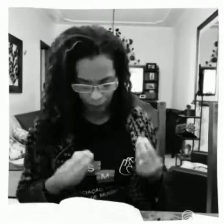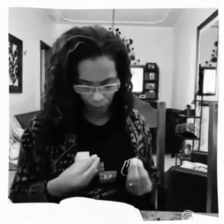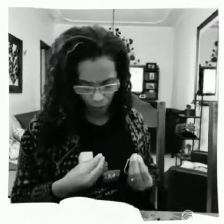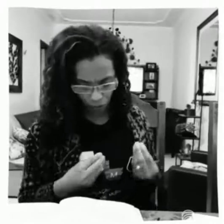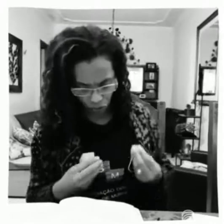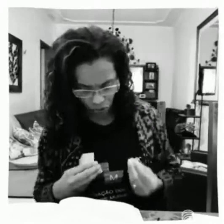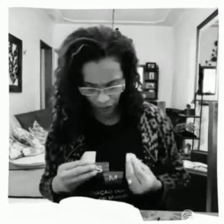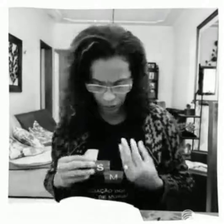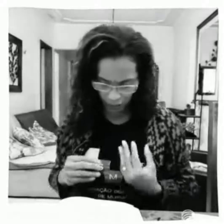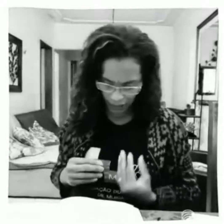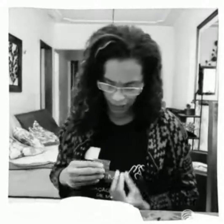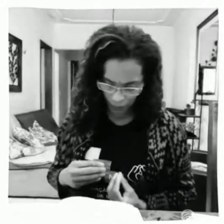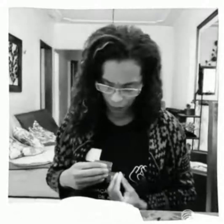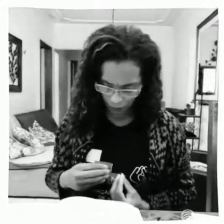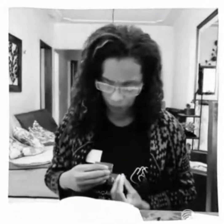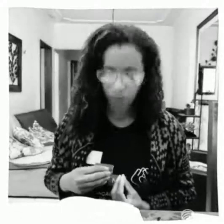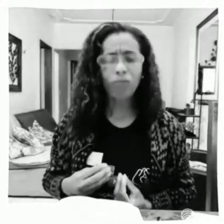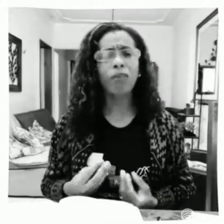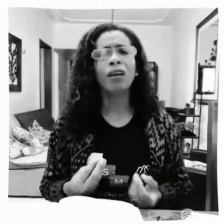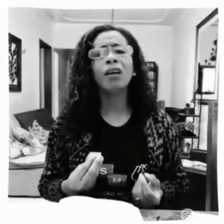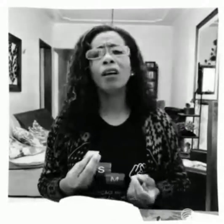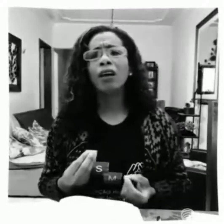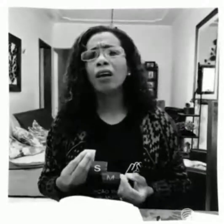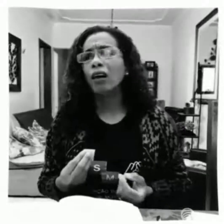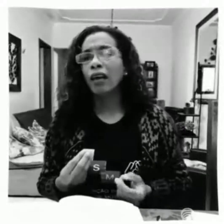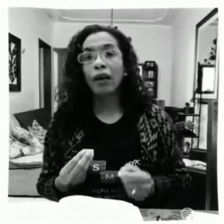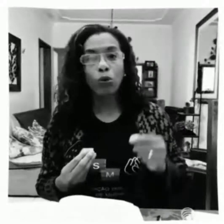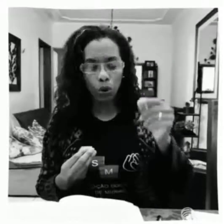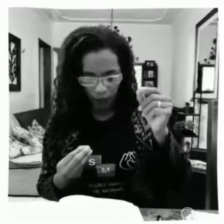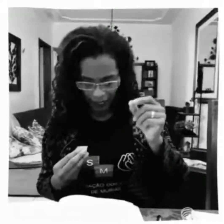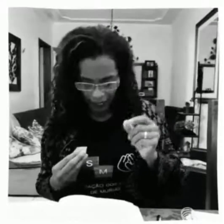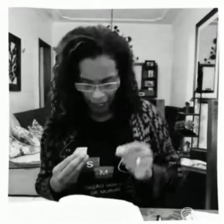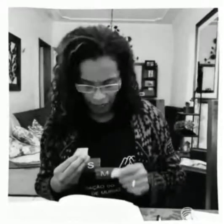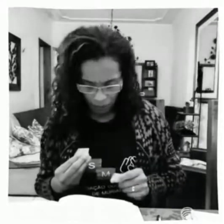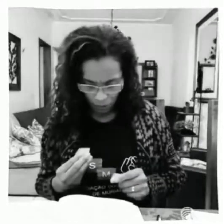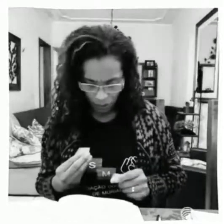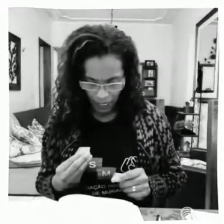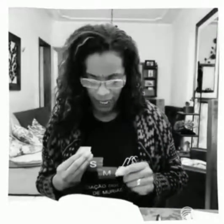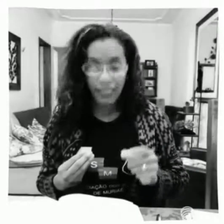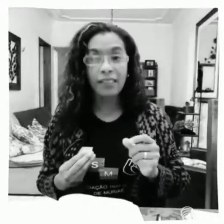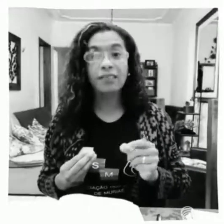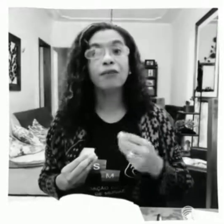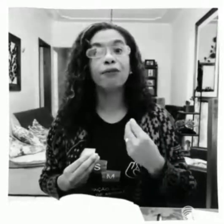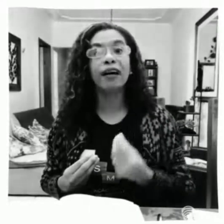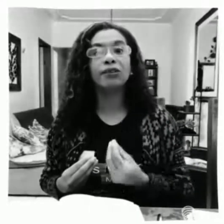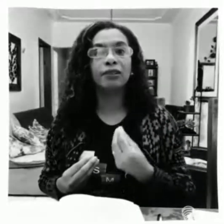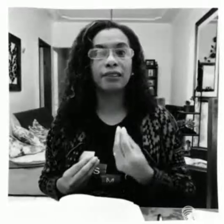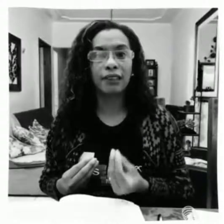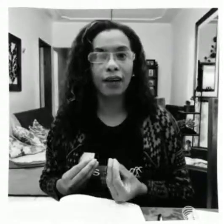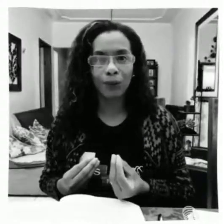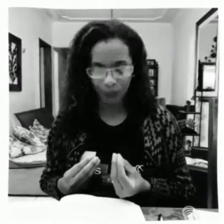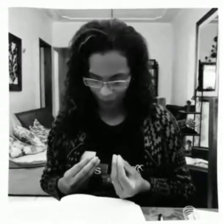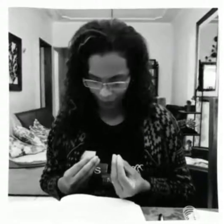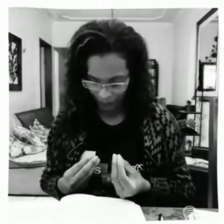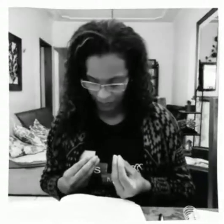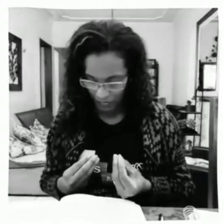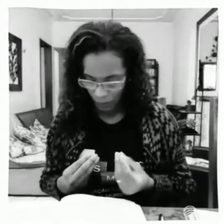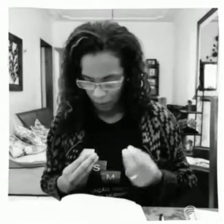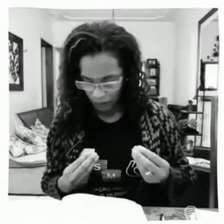significa ponto de articulação? É o local em que se faz o